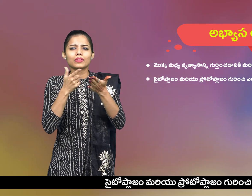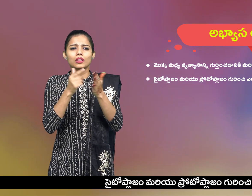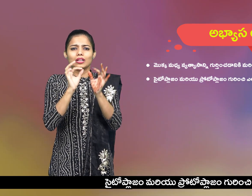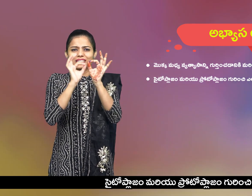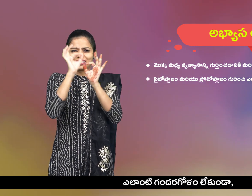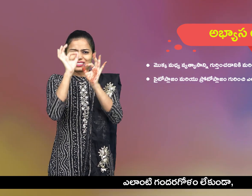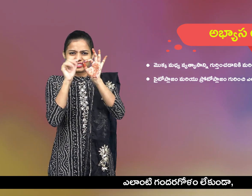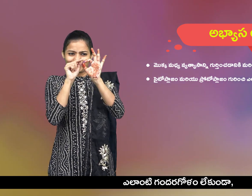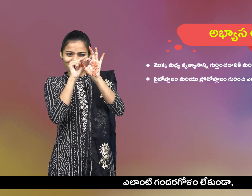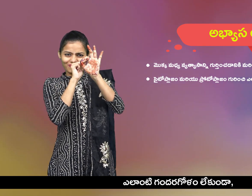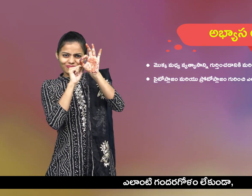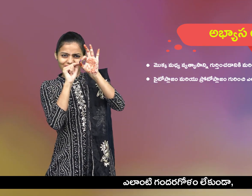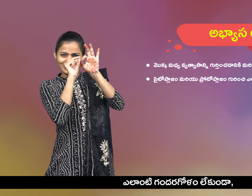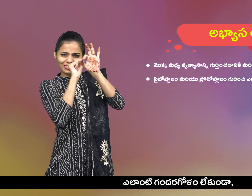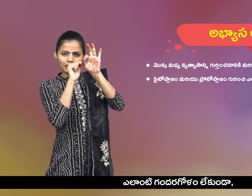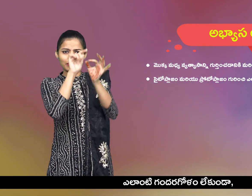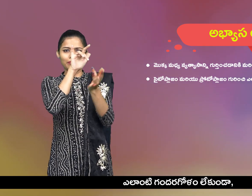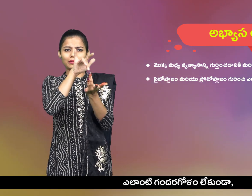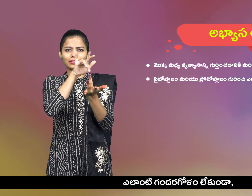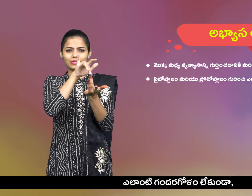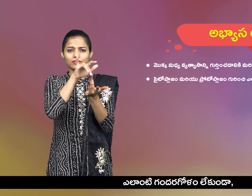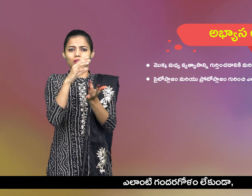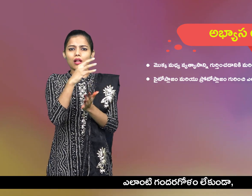గురించి ఎలాంటి గందరగోళం లేకుండా